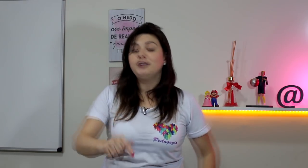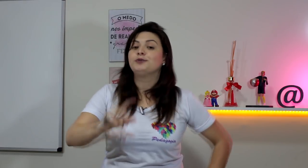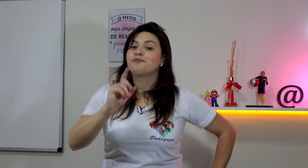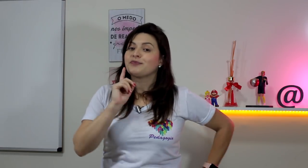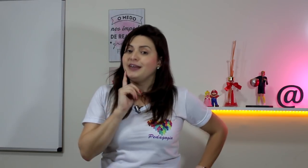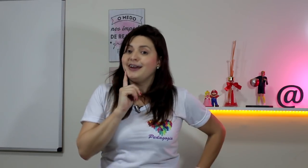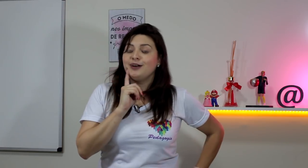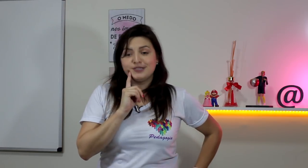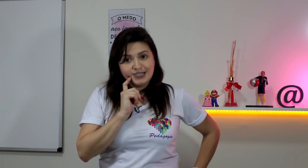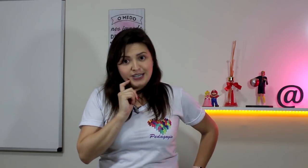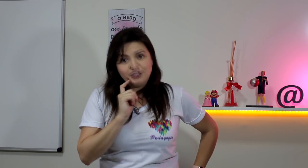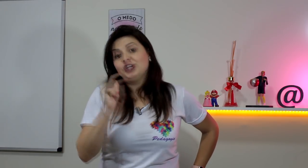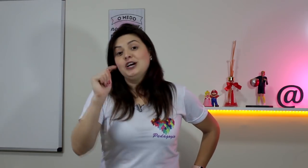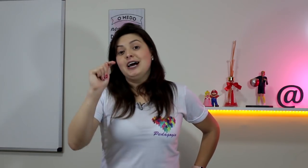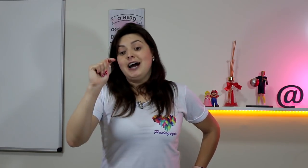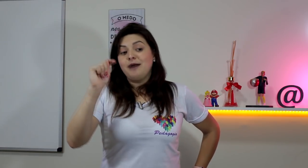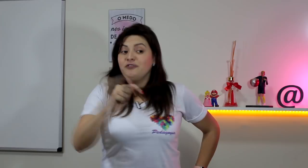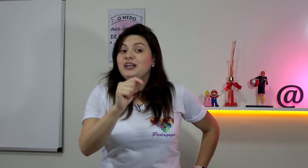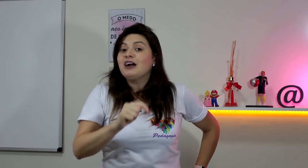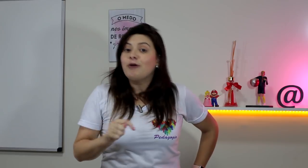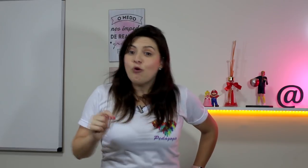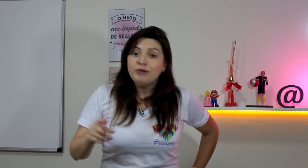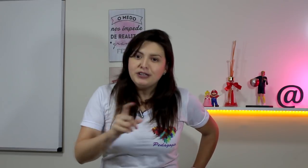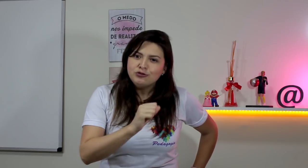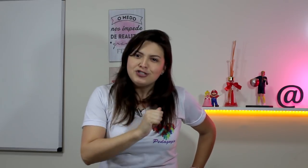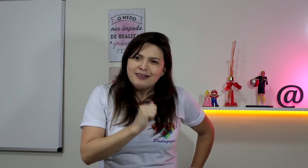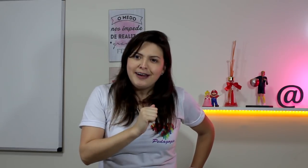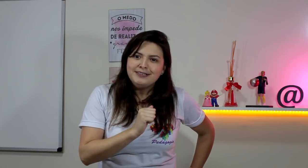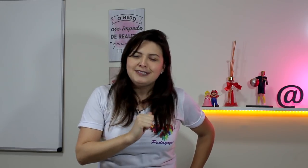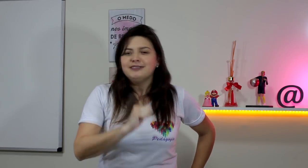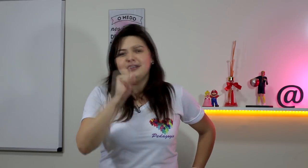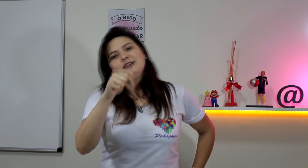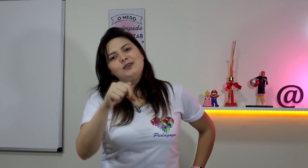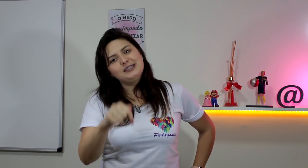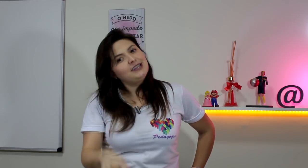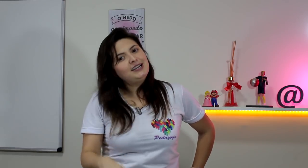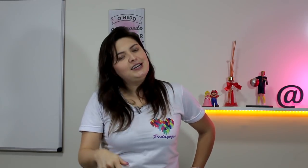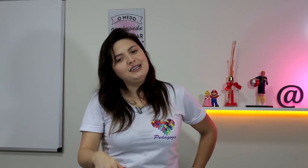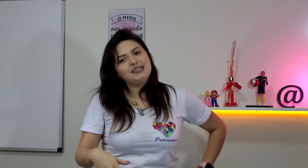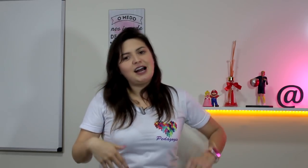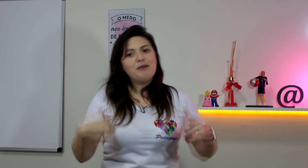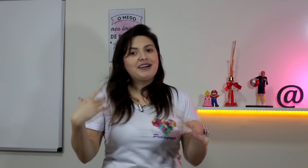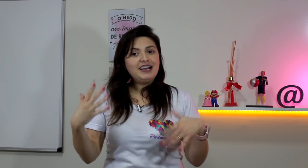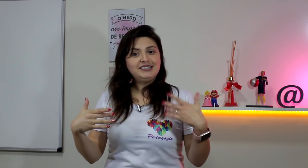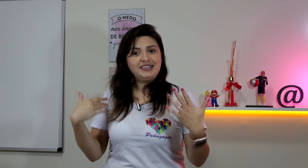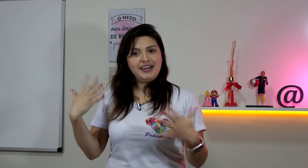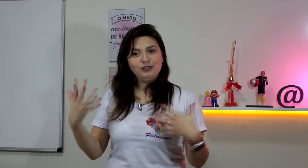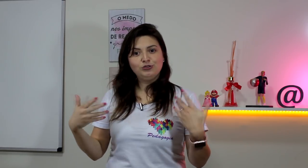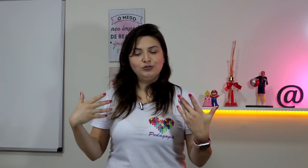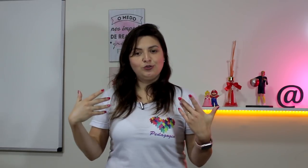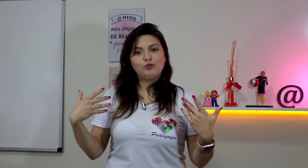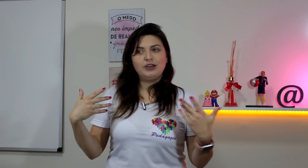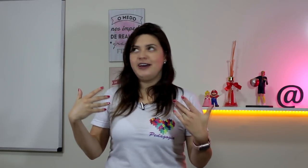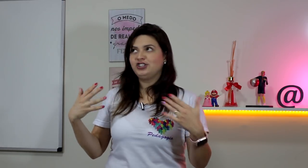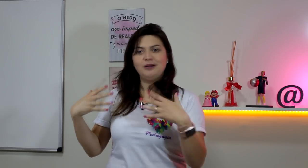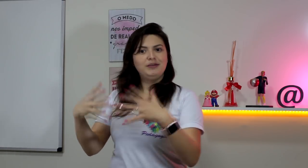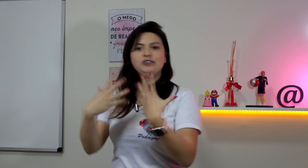muito, é o seguinte, a família acaba combinando sinais. Então, às vezes, a criança acaba crescendo, chamando